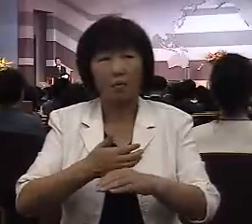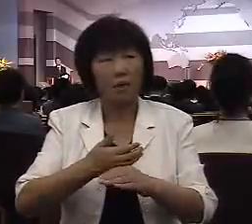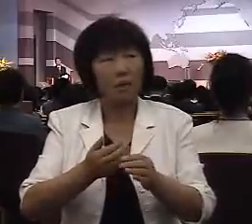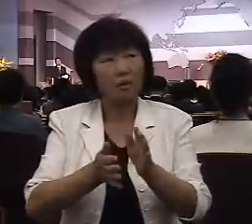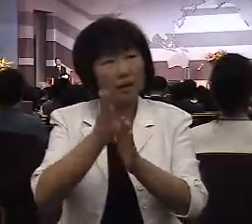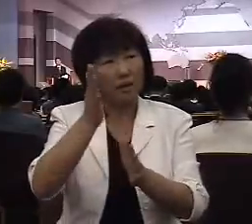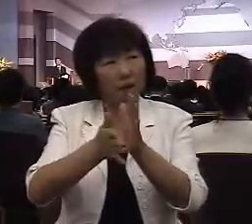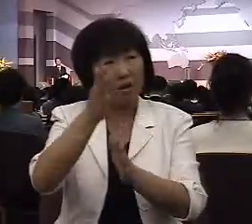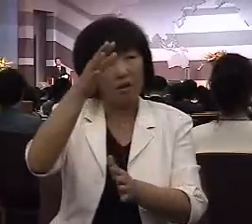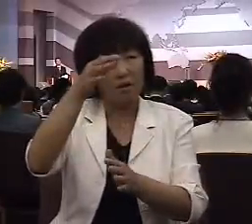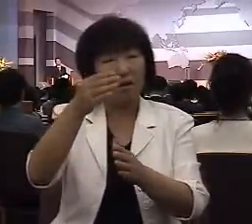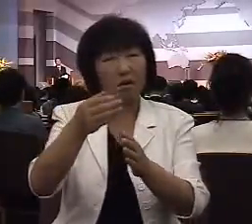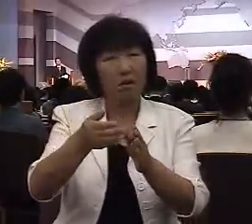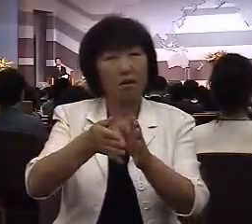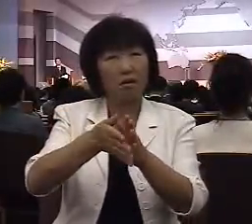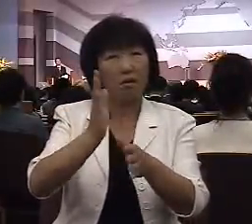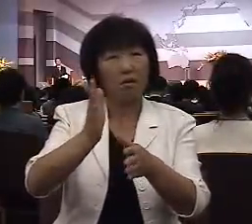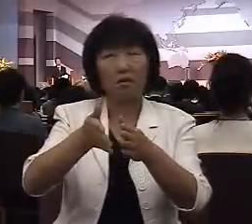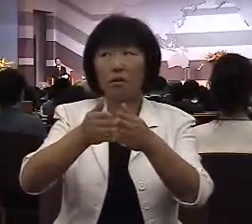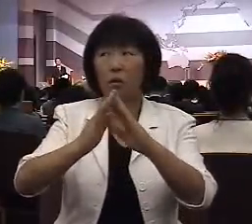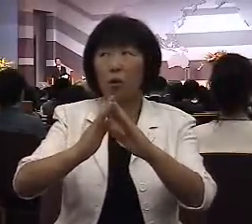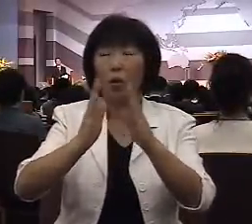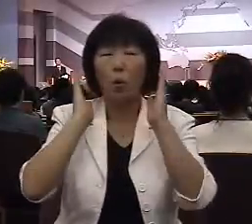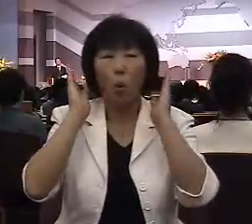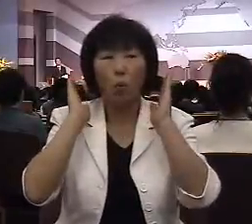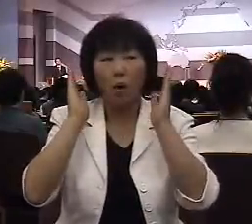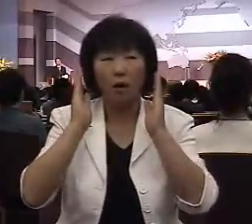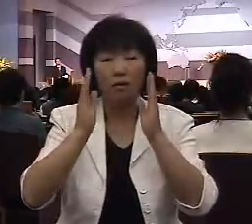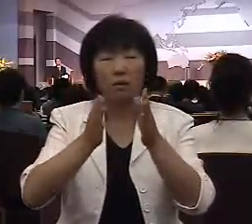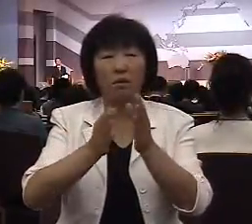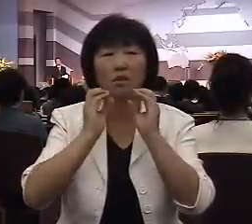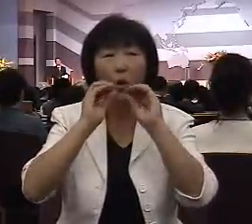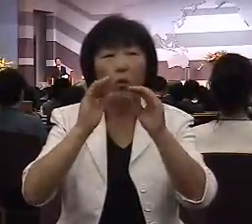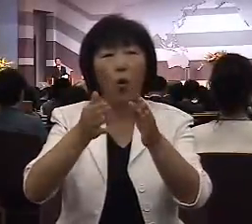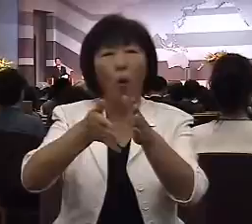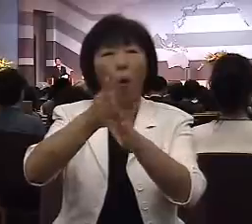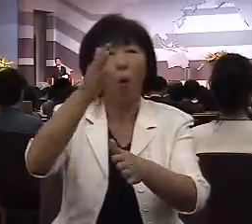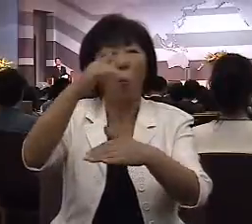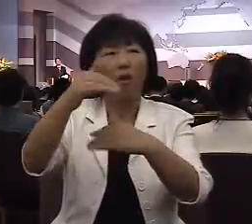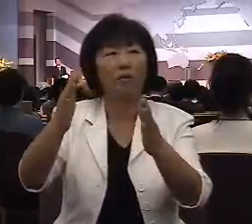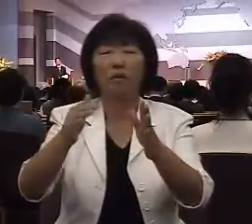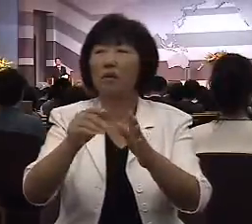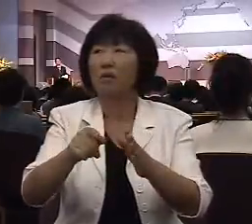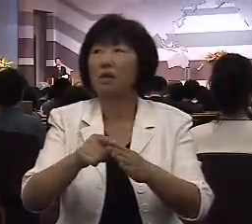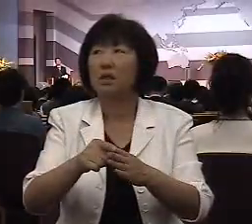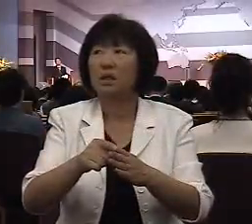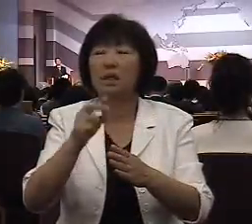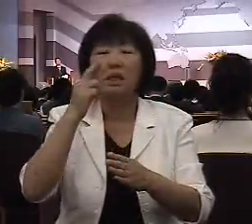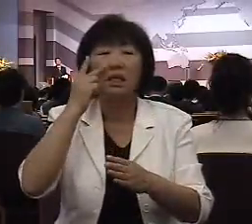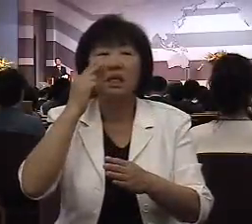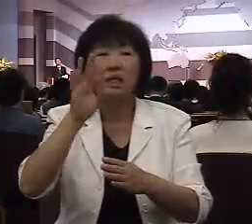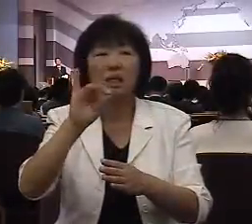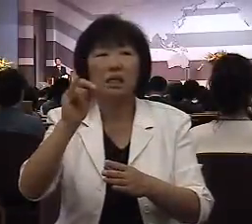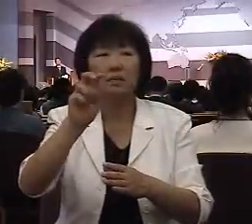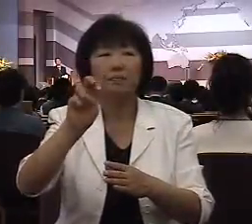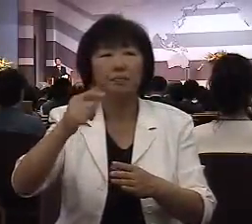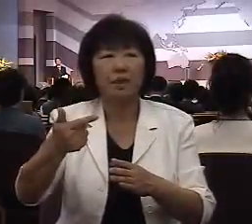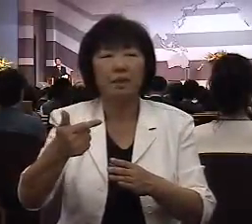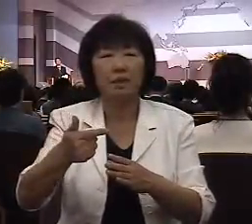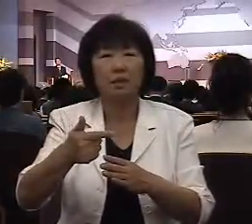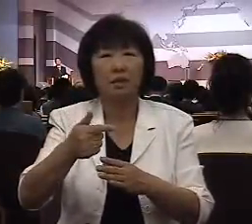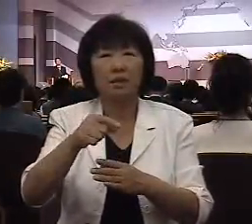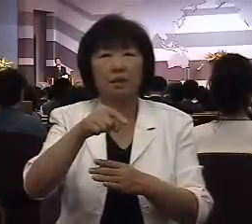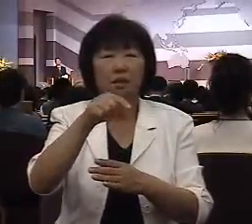우리 선교 교육 선교관은 우리가 정말 하나님께서 이 이민 사회에 이민 교회에 허락하여 주신